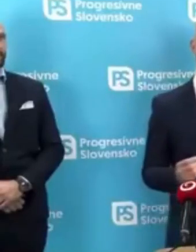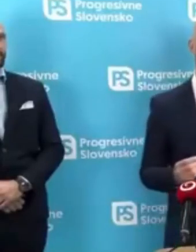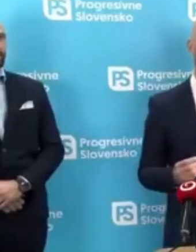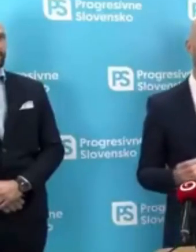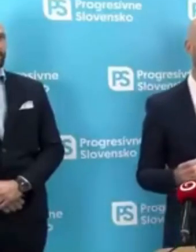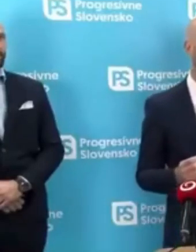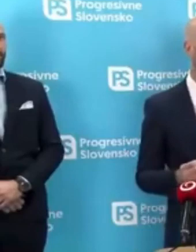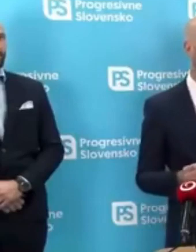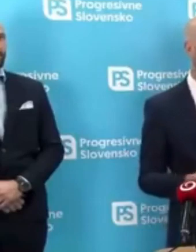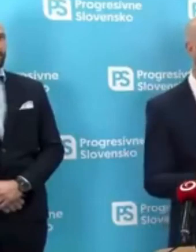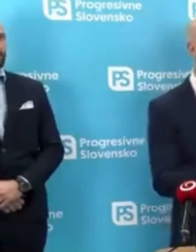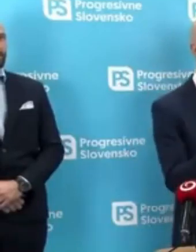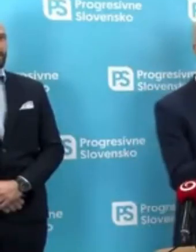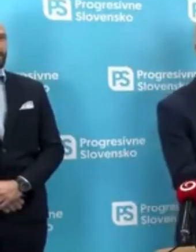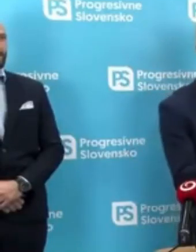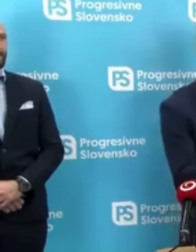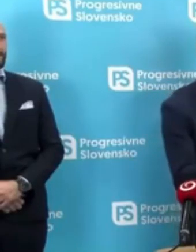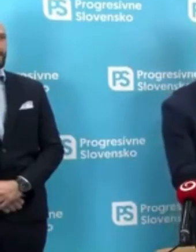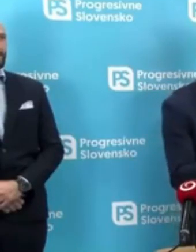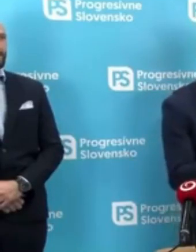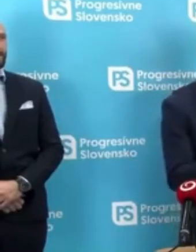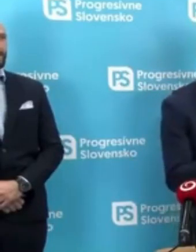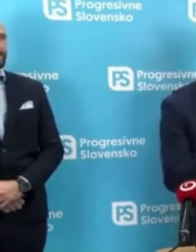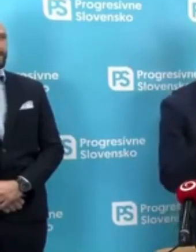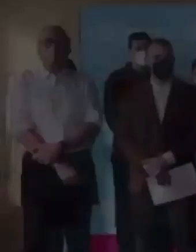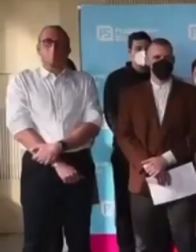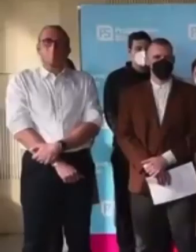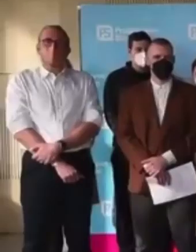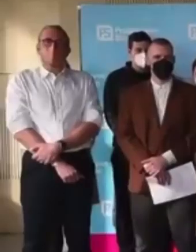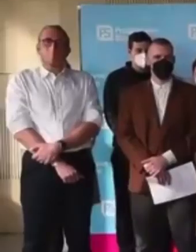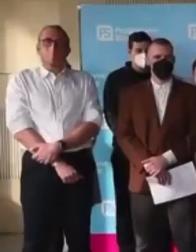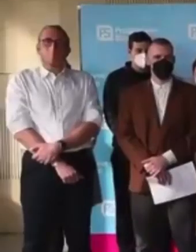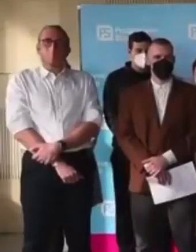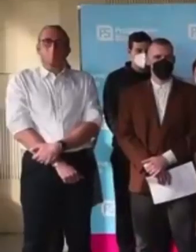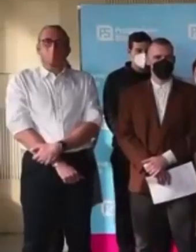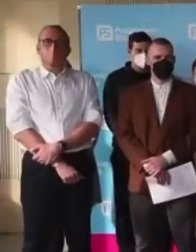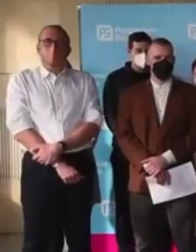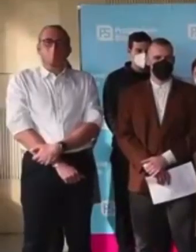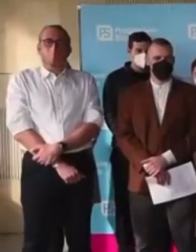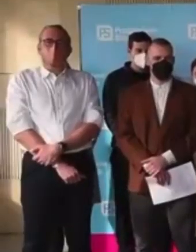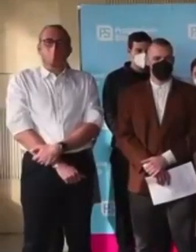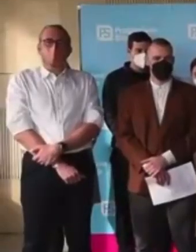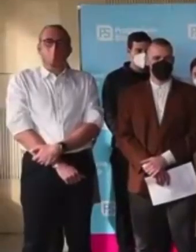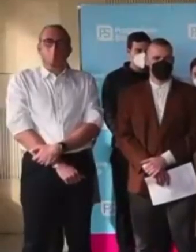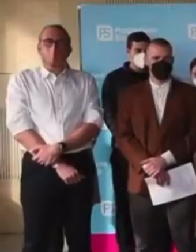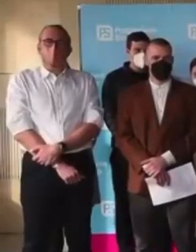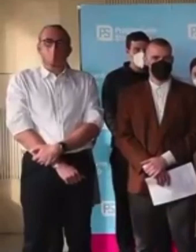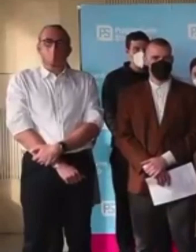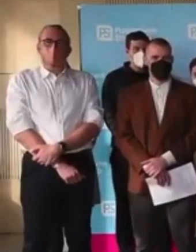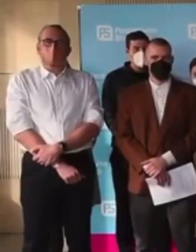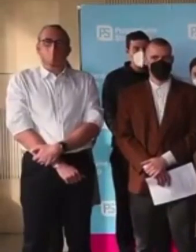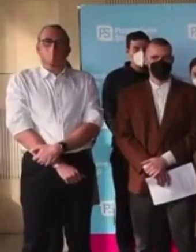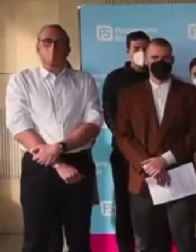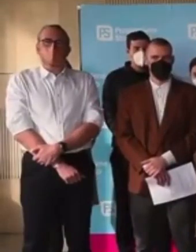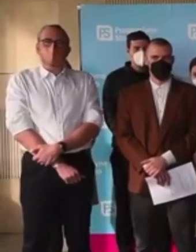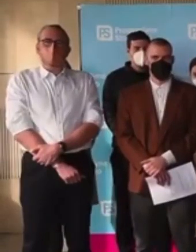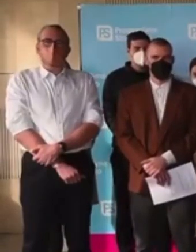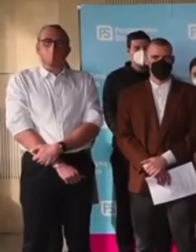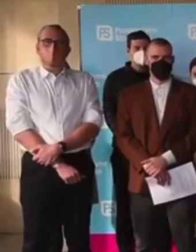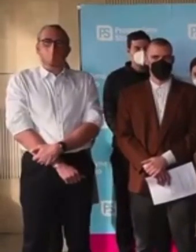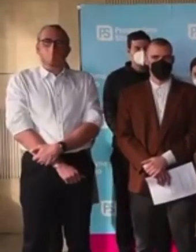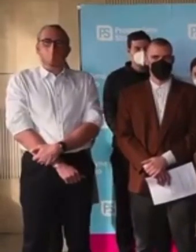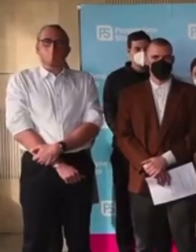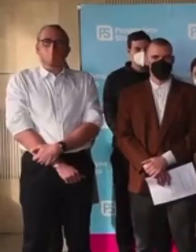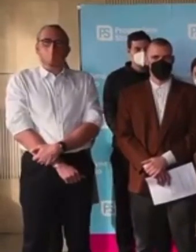priťahuje ľudí, ktorí sa vyznačujú odbornou zdatnosťou. Pre nás dnes už hospodársky rast ako taký nie